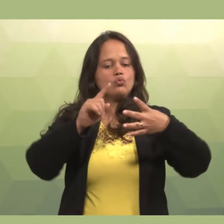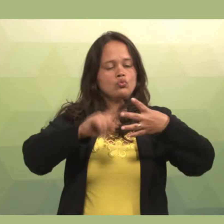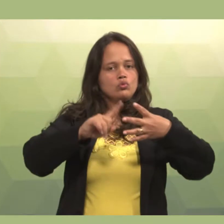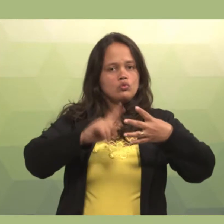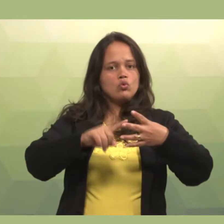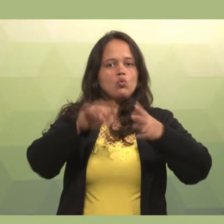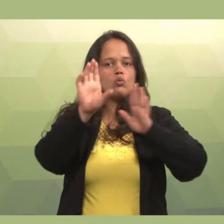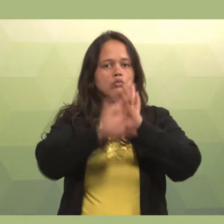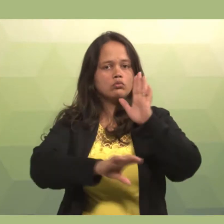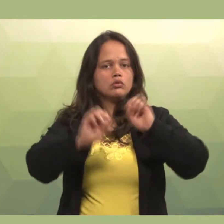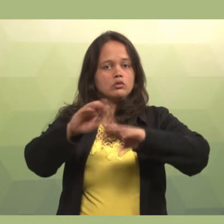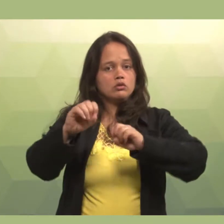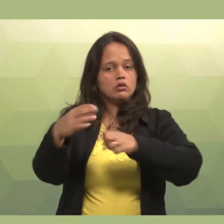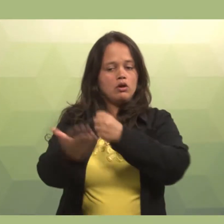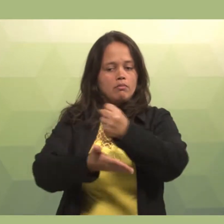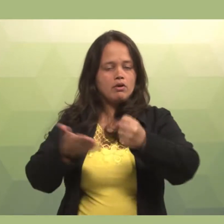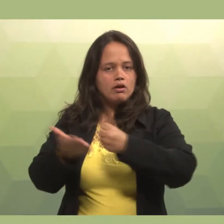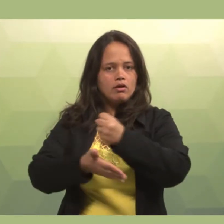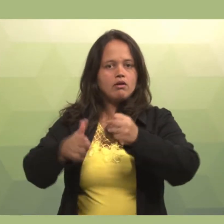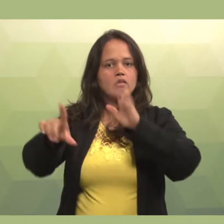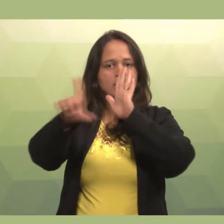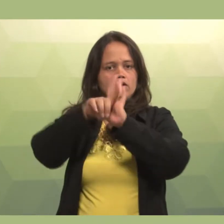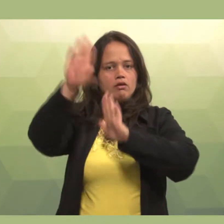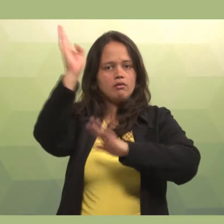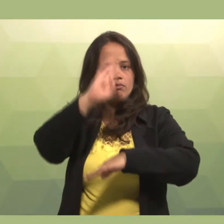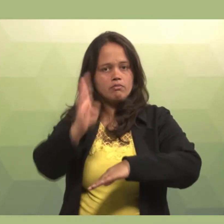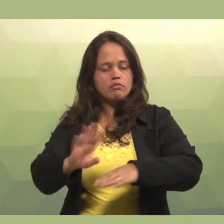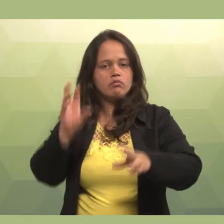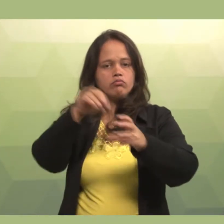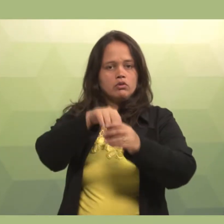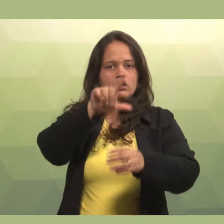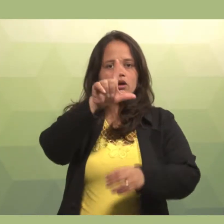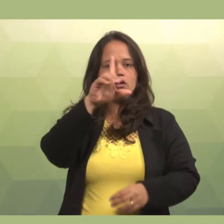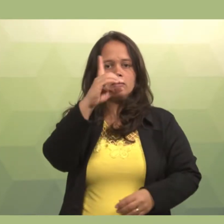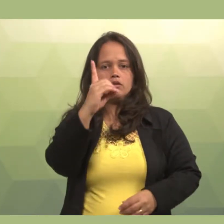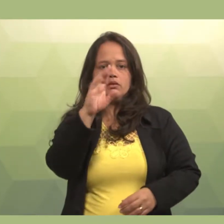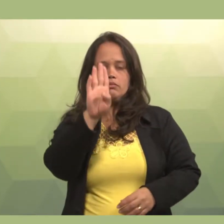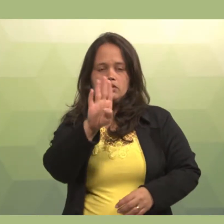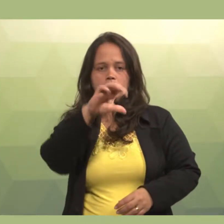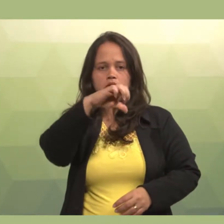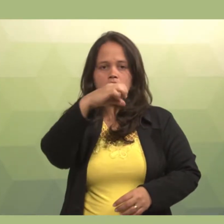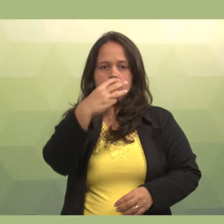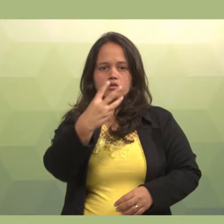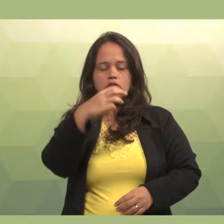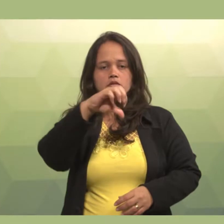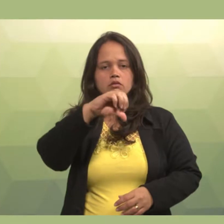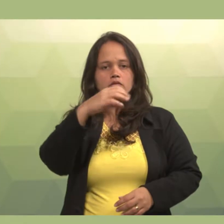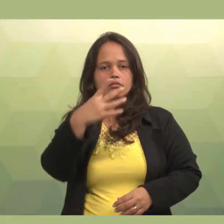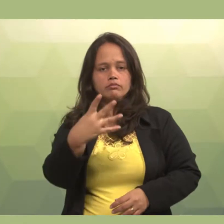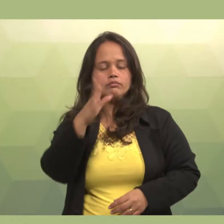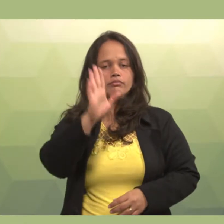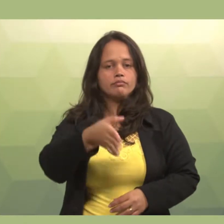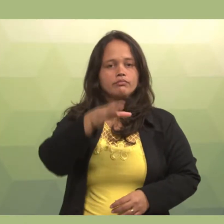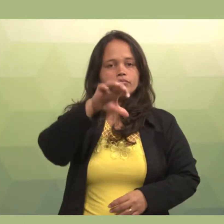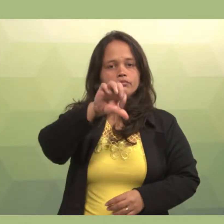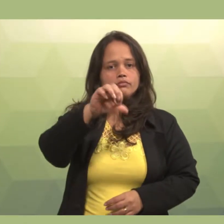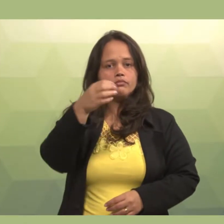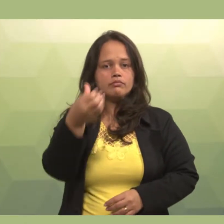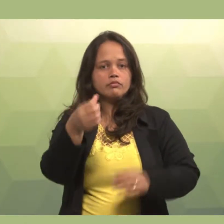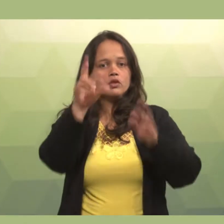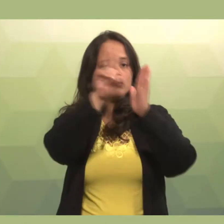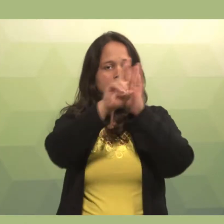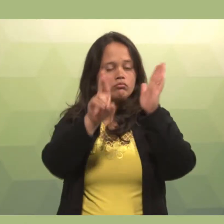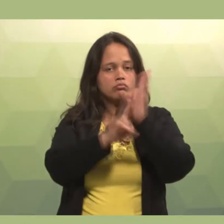ensino básico na legislação brasileira, expressos na LDB 93/94 de 96 e nas